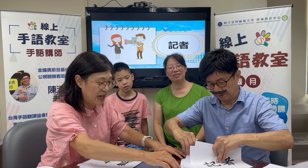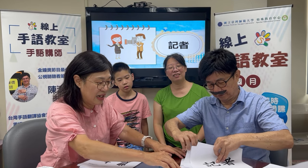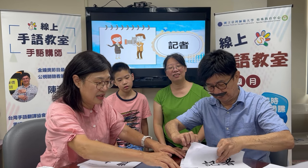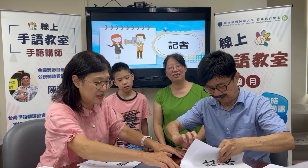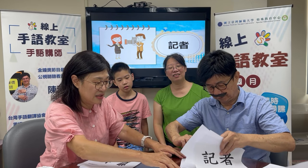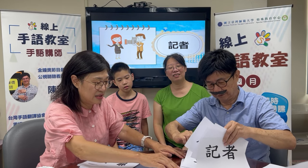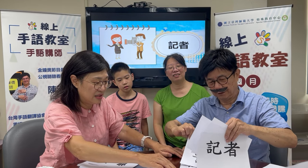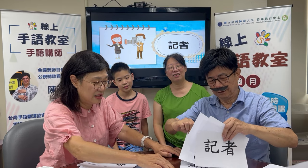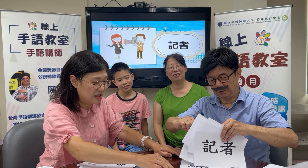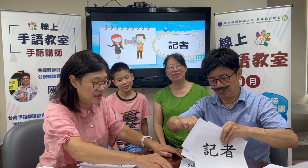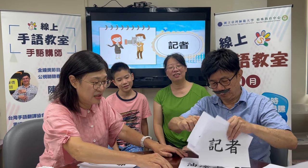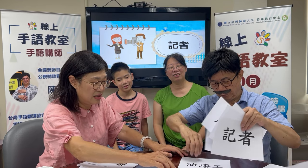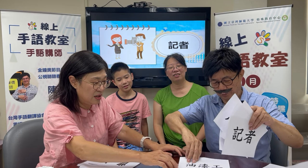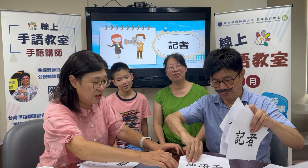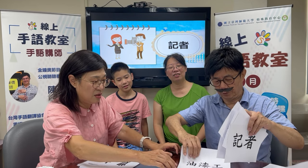三四五